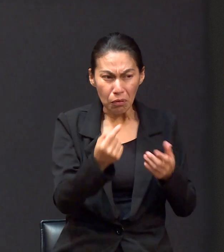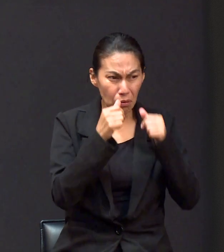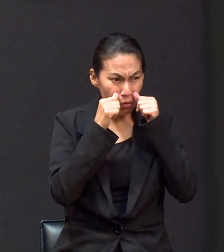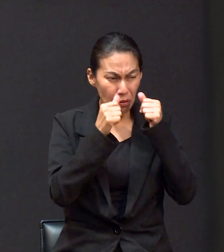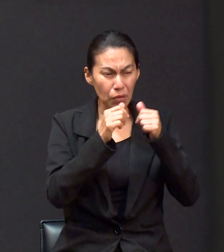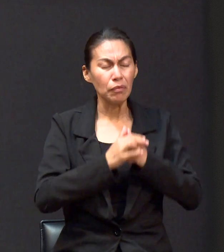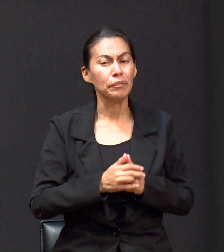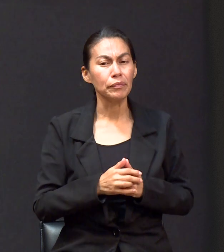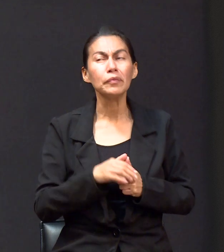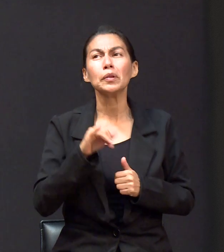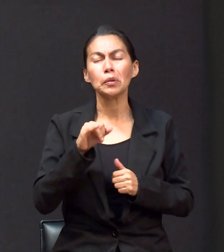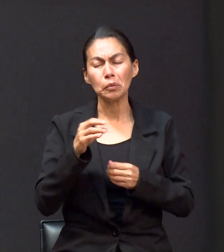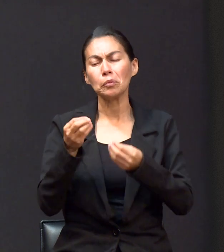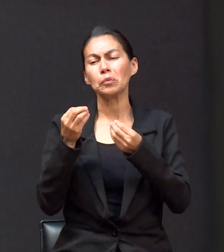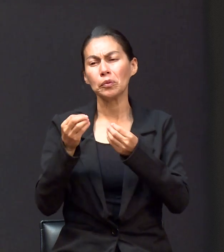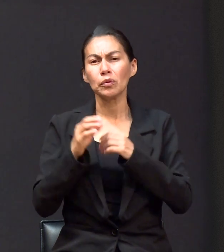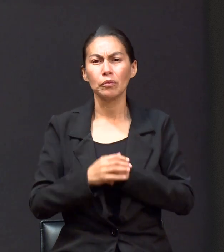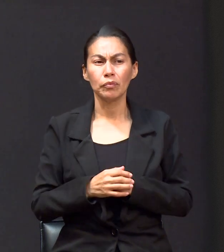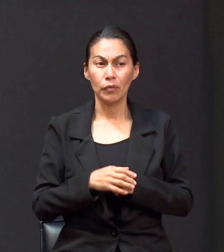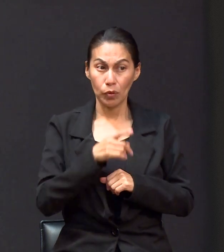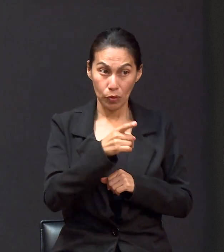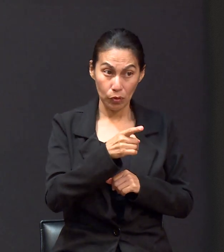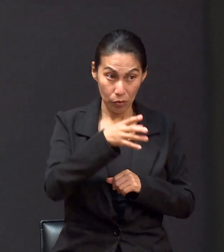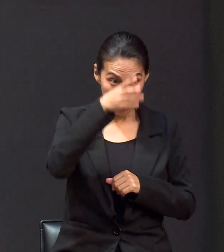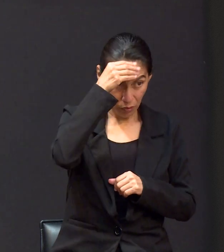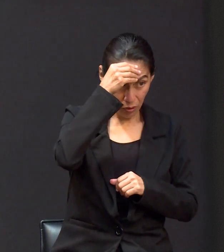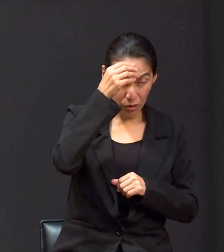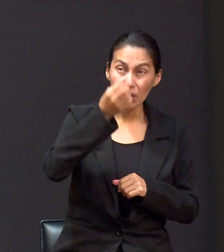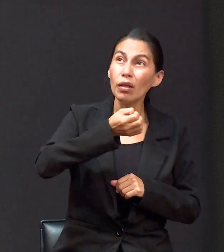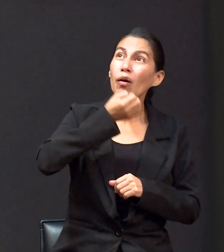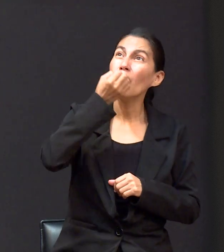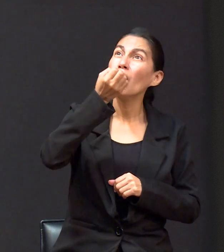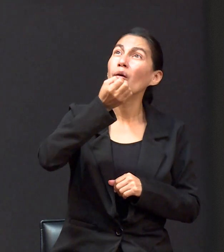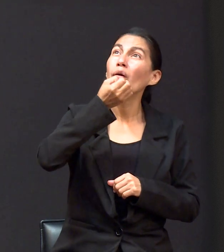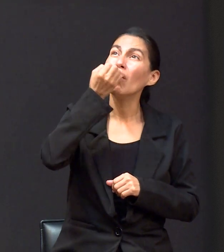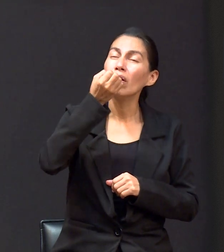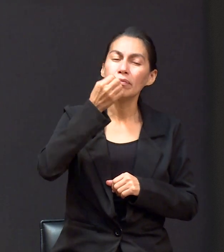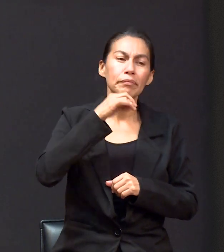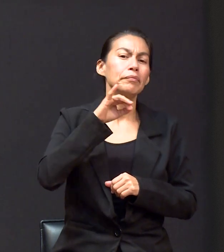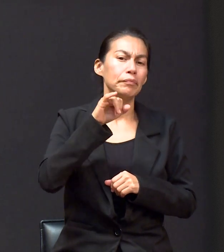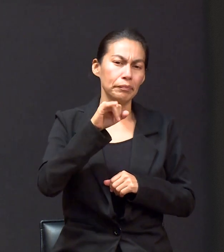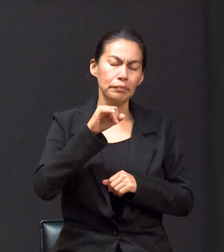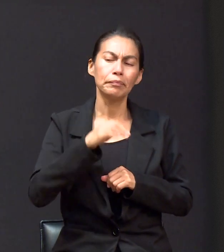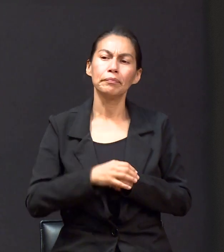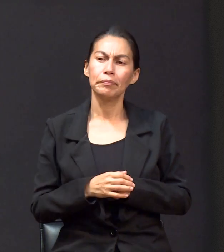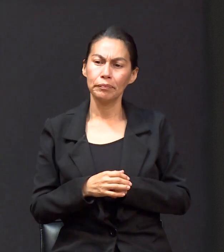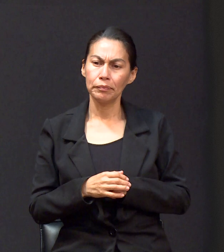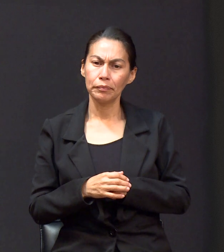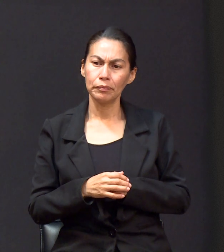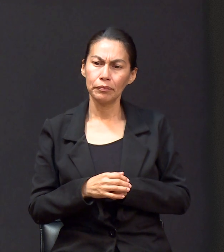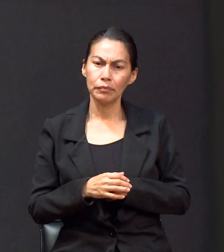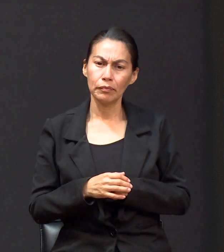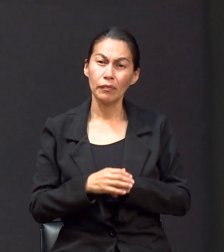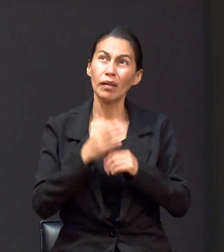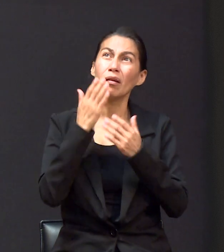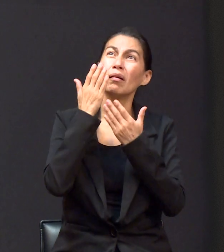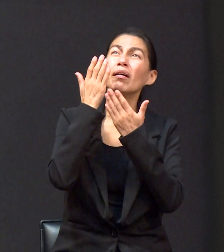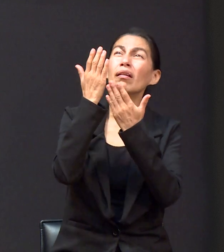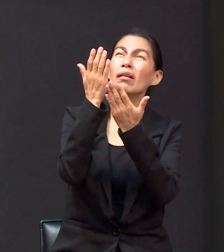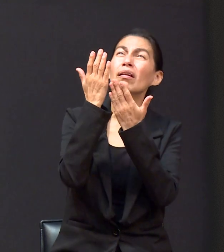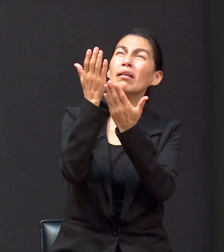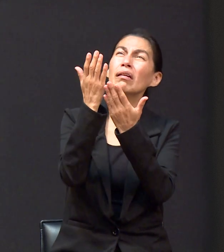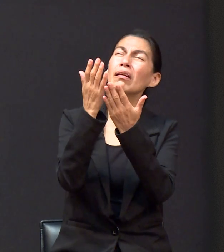niña. Es mucho. Tú entonces aprendiste a invocarlo también Sí. y